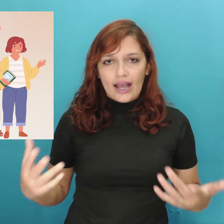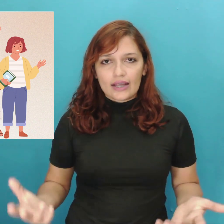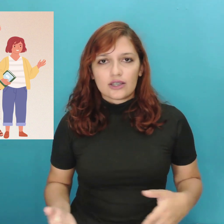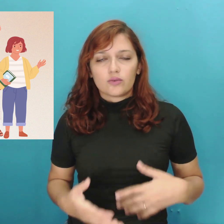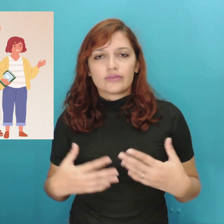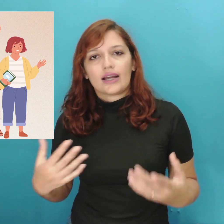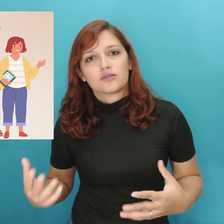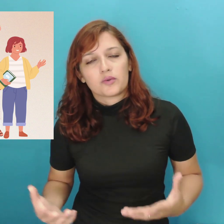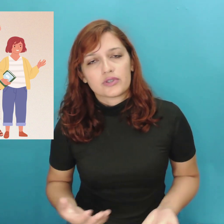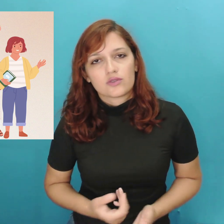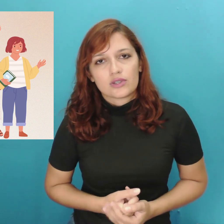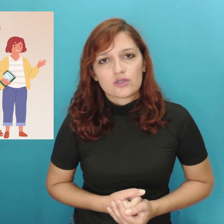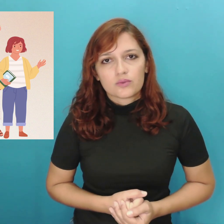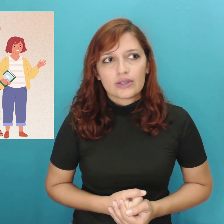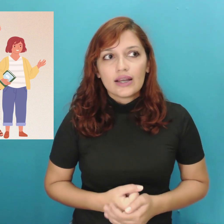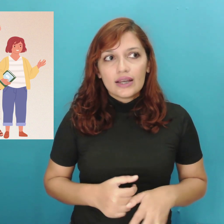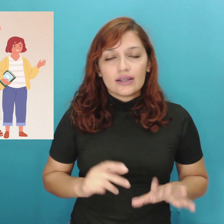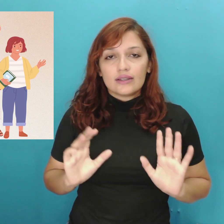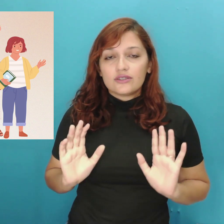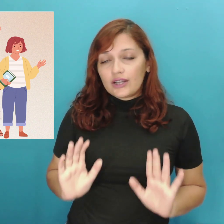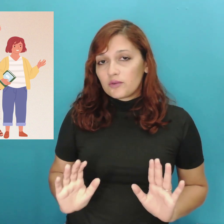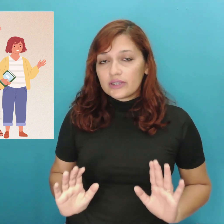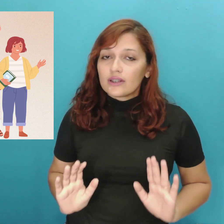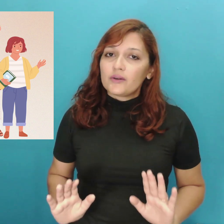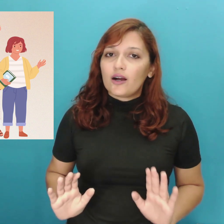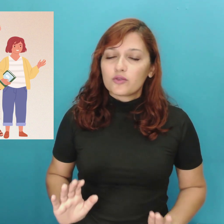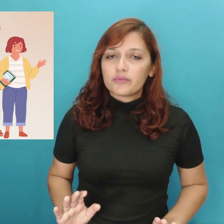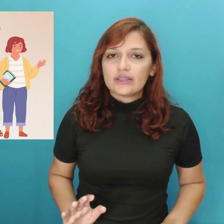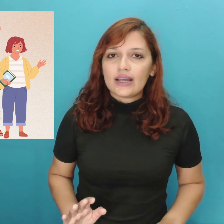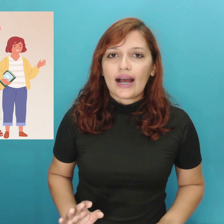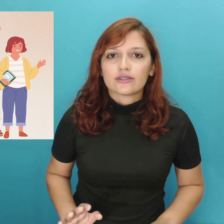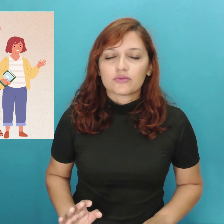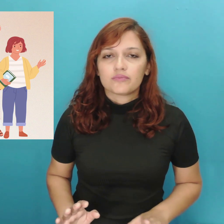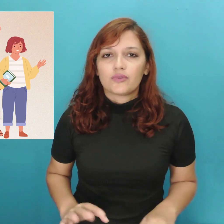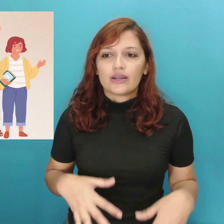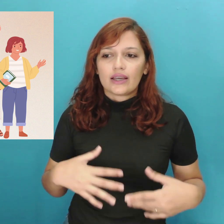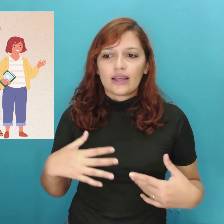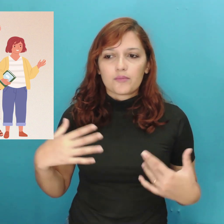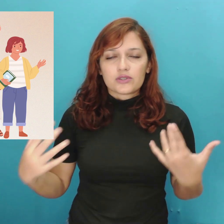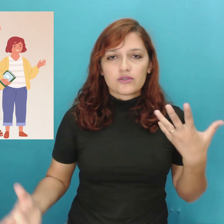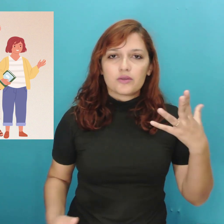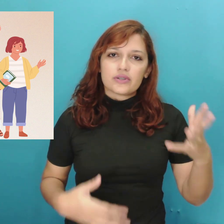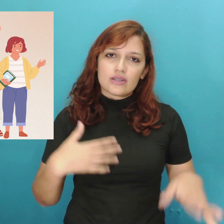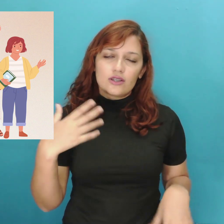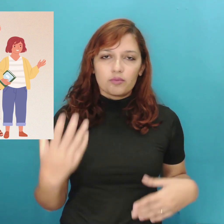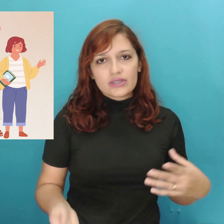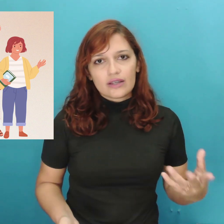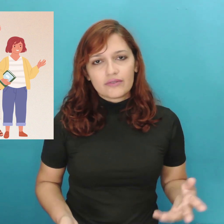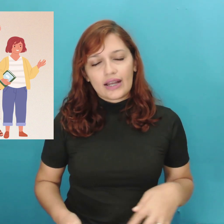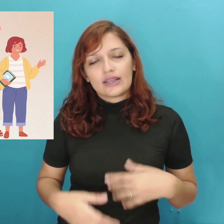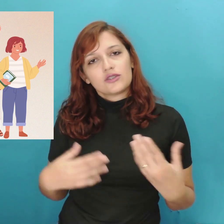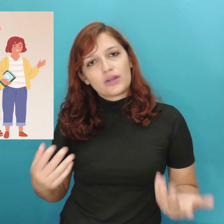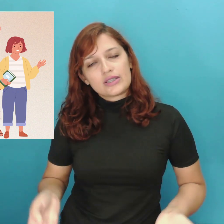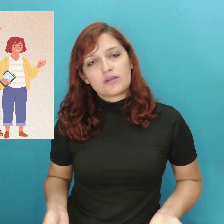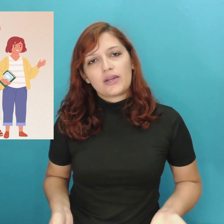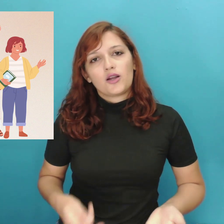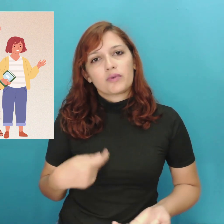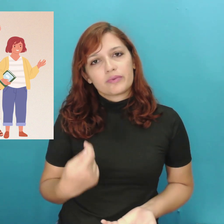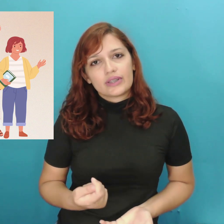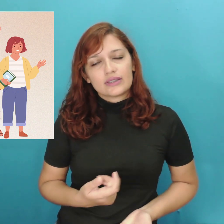a ter contato com a pessoa surda, geralmente não é algo imediato, porque a pessoa surda precisa te observar, né, te conhecer melhor para poder te